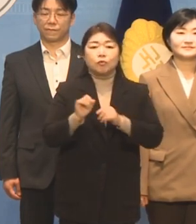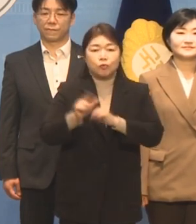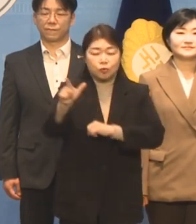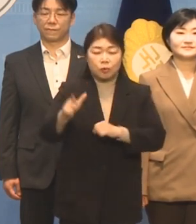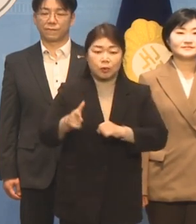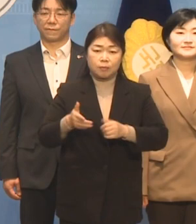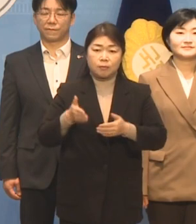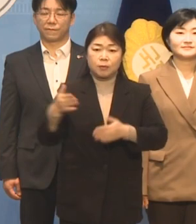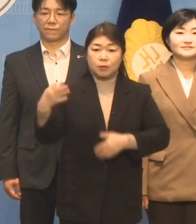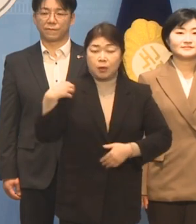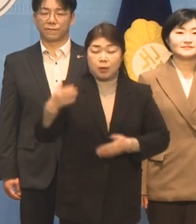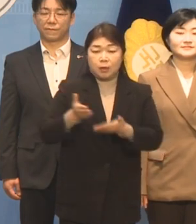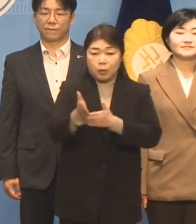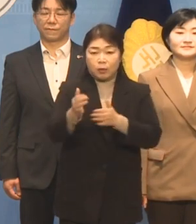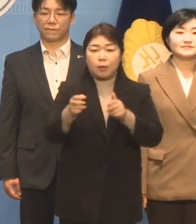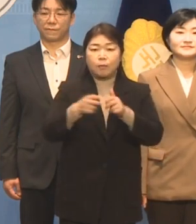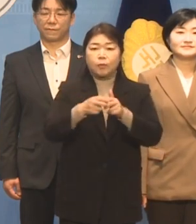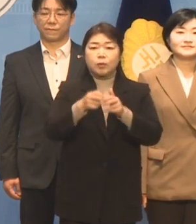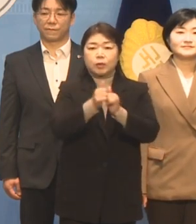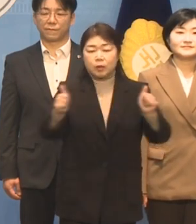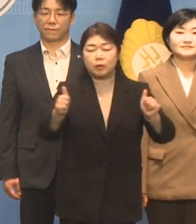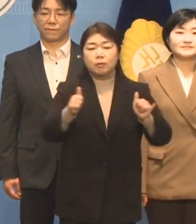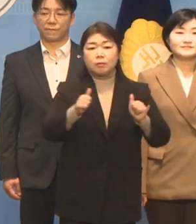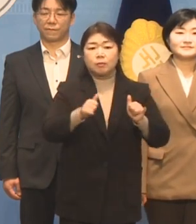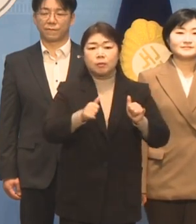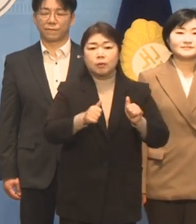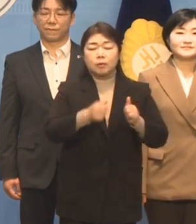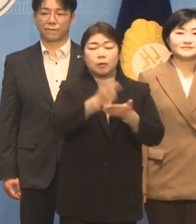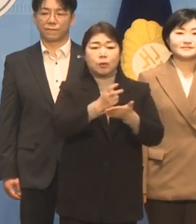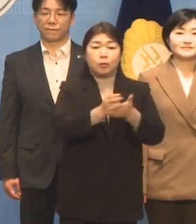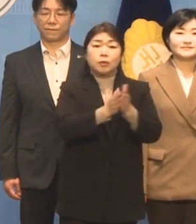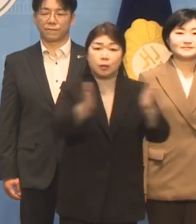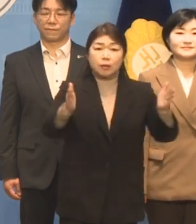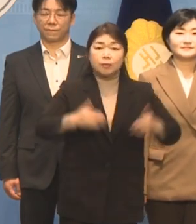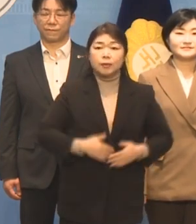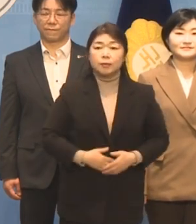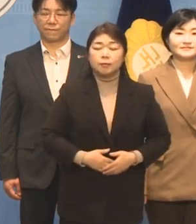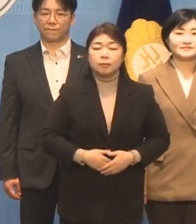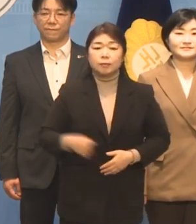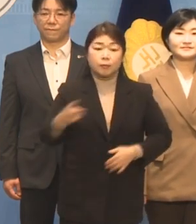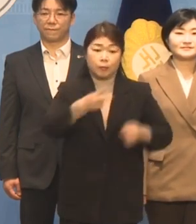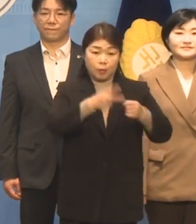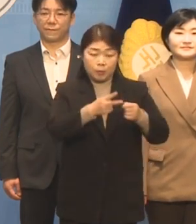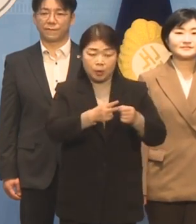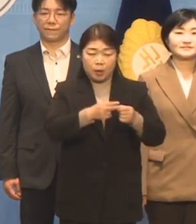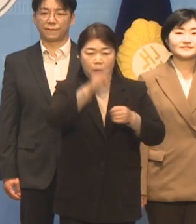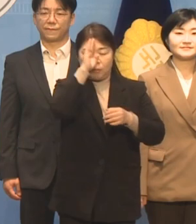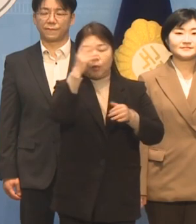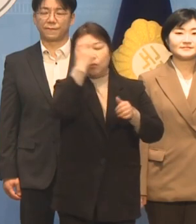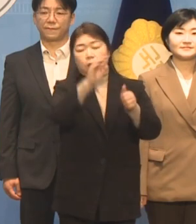도입하겠습니다. 간병비 부담을 낮춰서 간병 살인 없는 나라를 만들겠습니다.